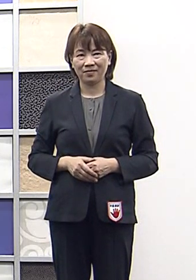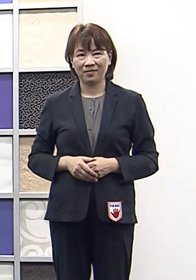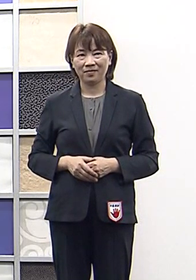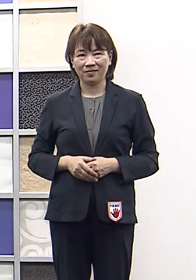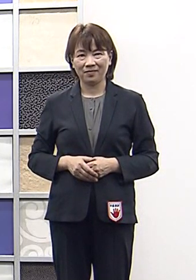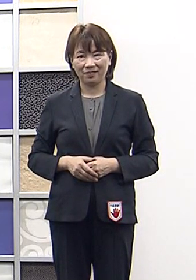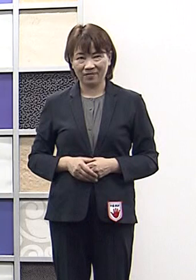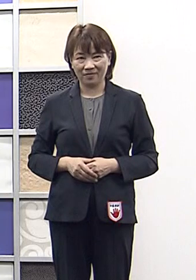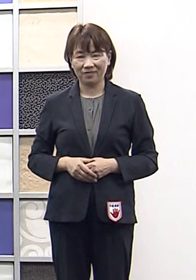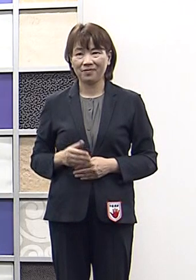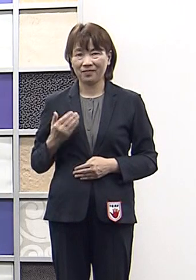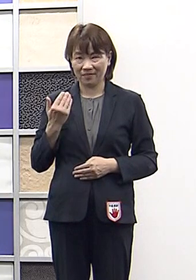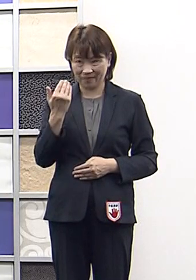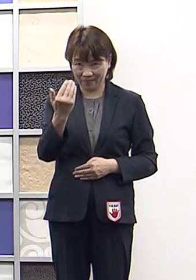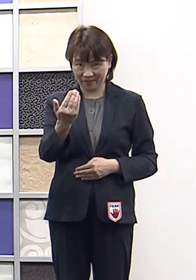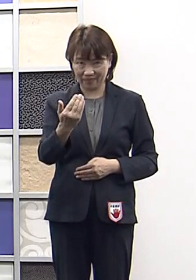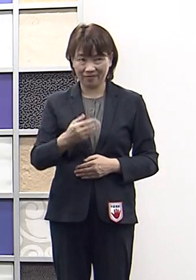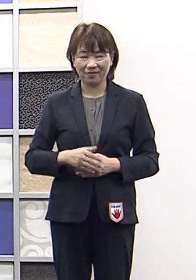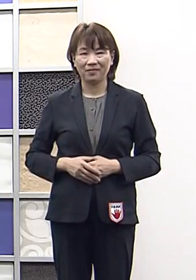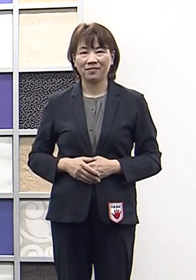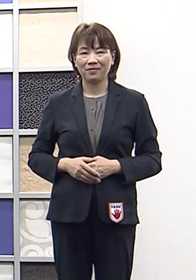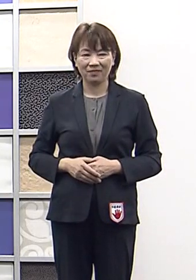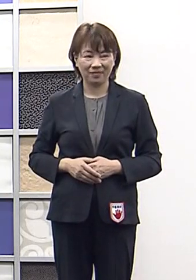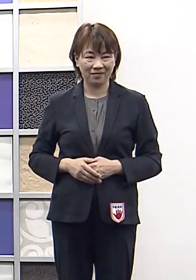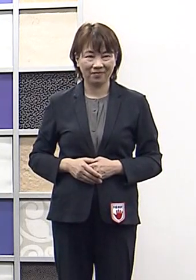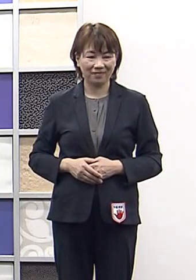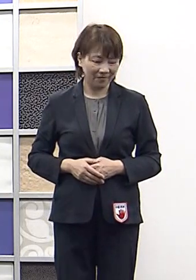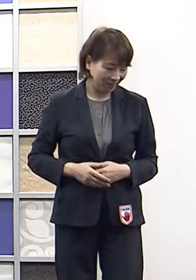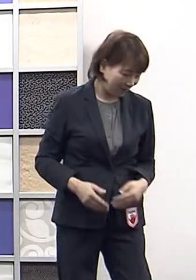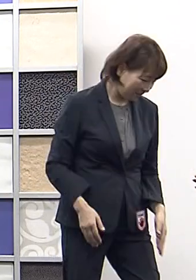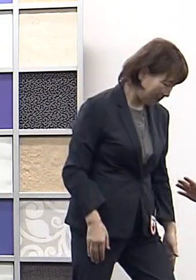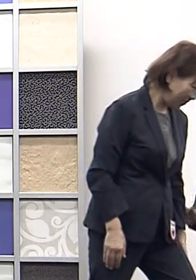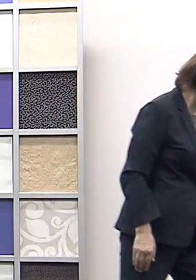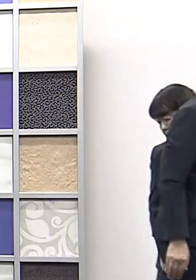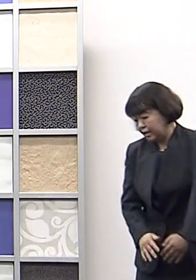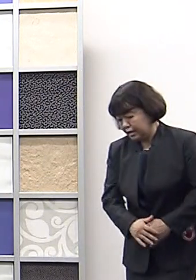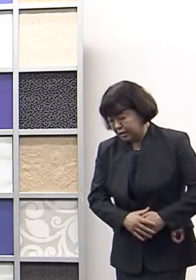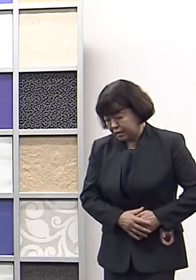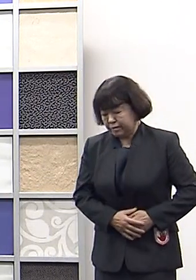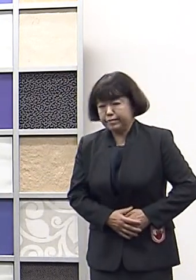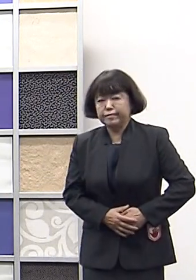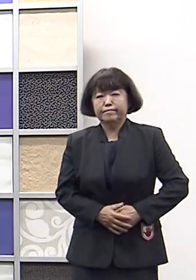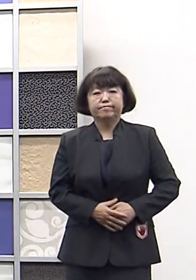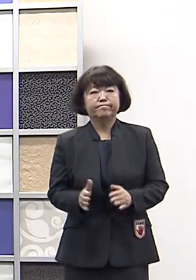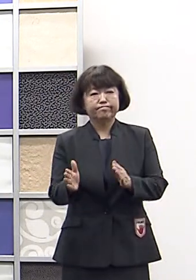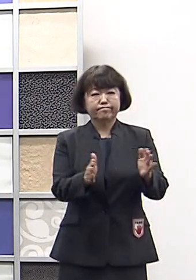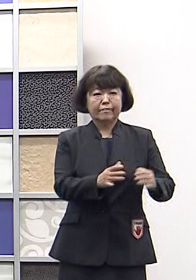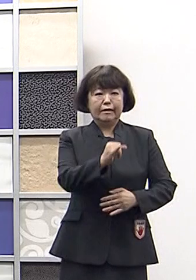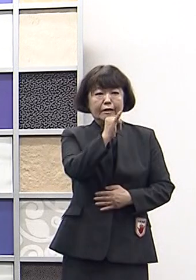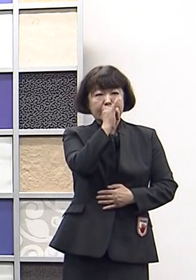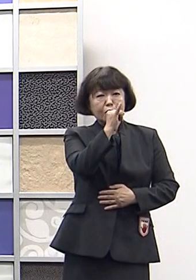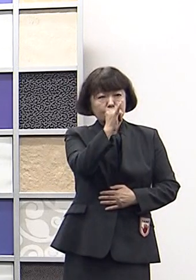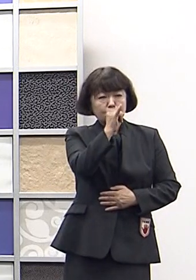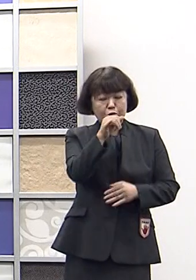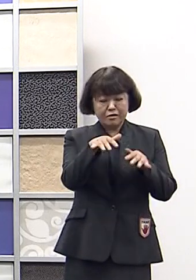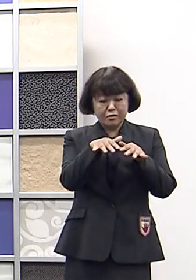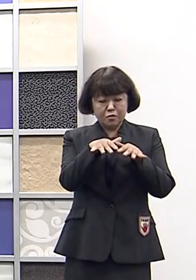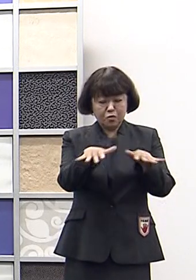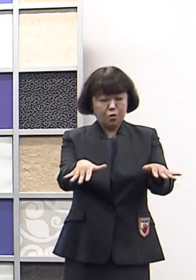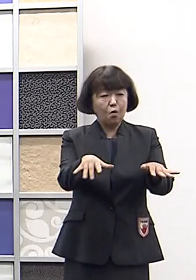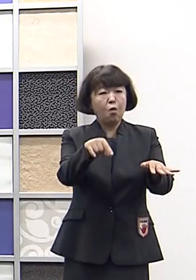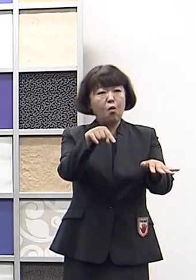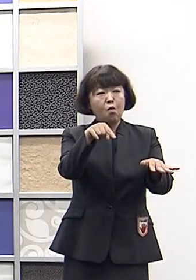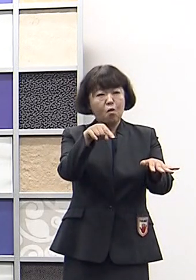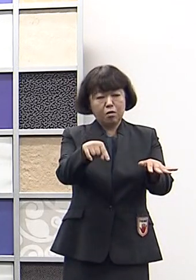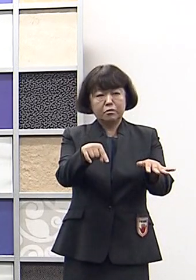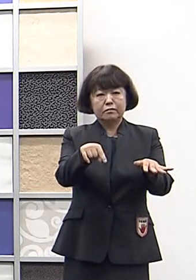どうぞ。 すみません、別の質問でお願いします。インフルエンザの流行の件なんですけども、今の状況でいくとその県全体